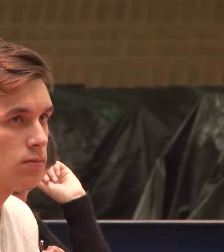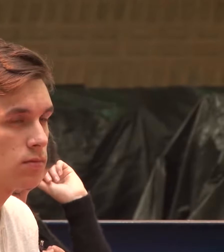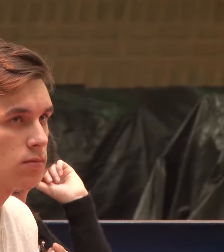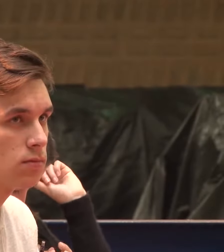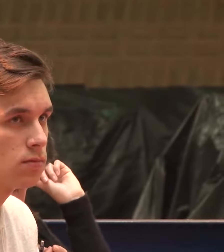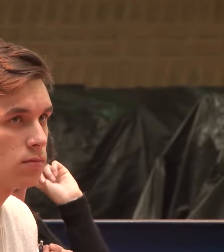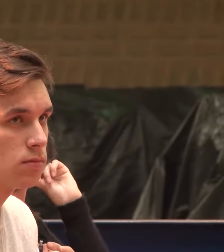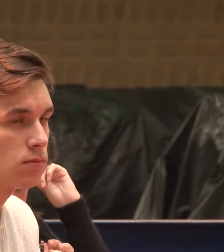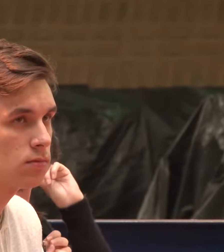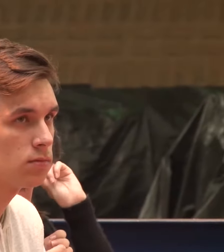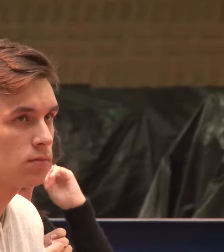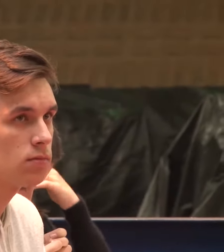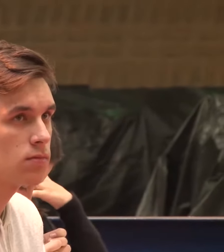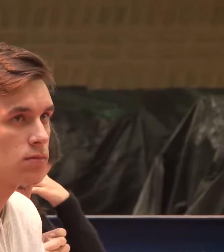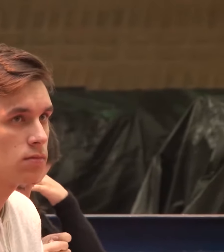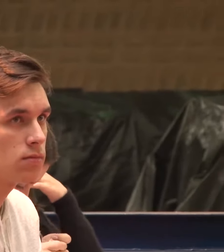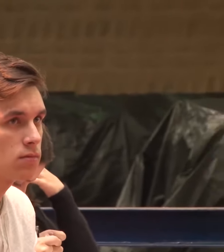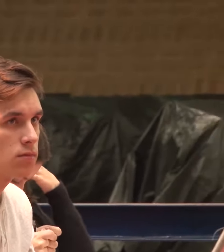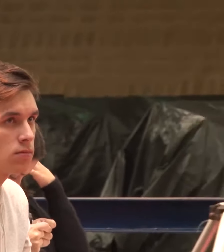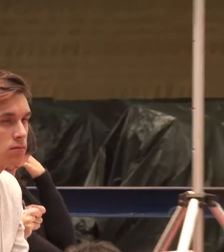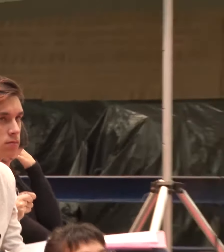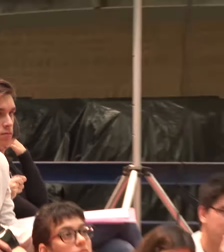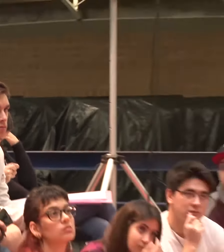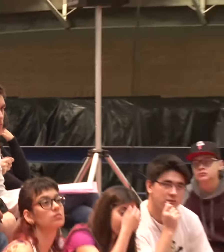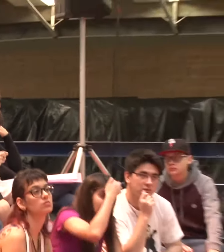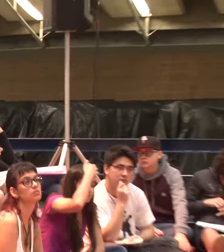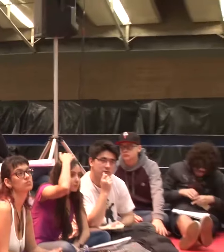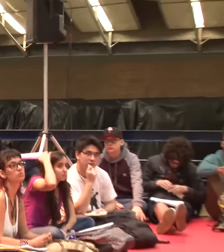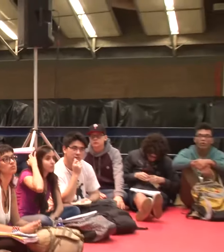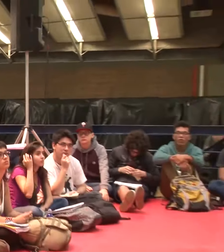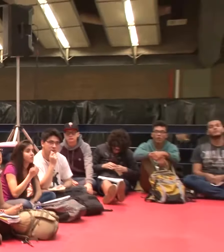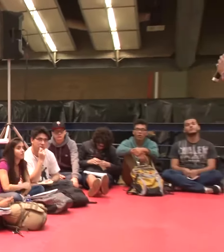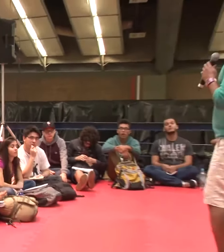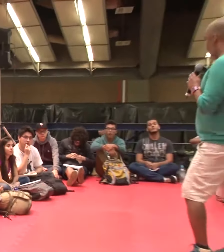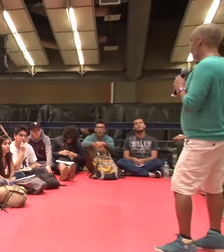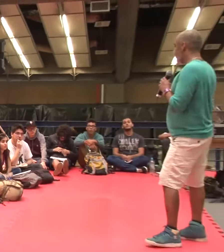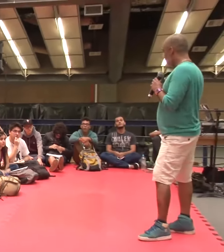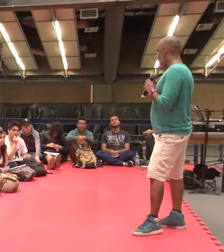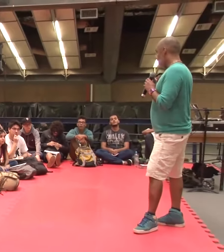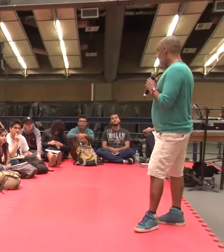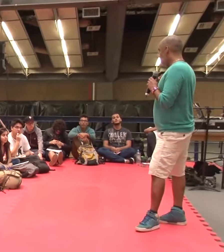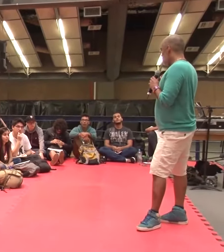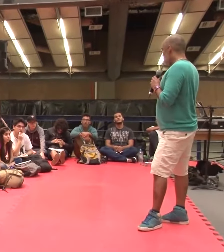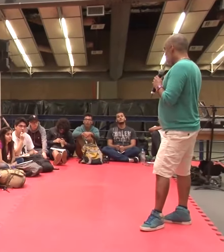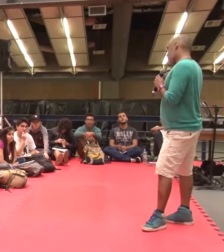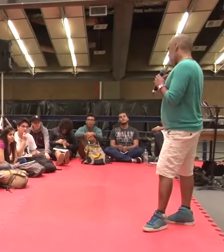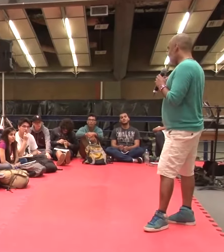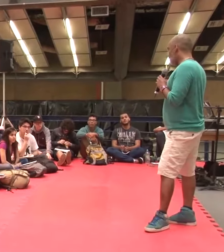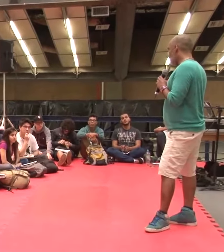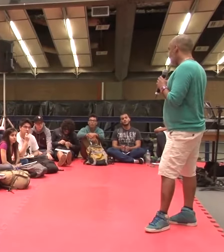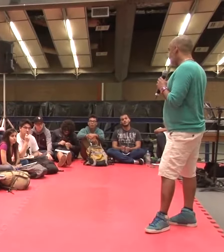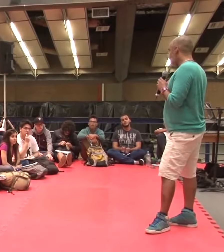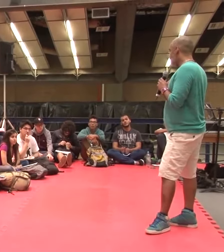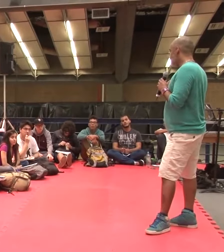ou melhor dizendo, escolhe o próprio caminho convenientemente, ainda que isso não seja aprovado pela